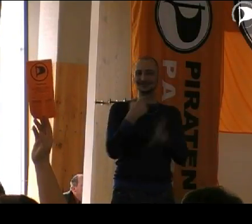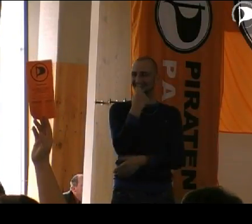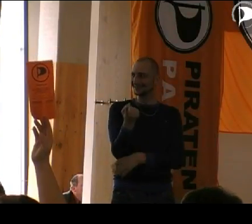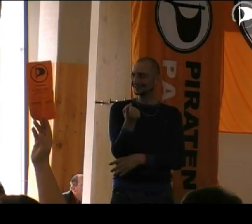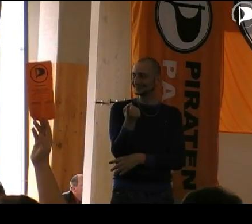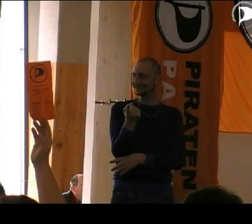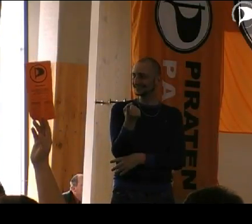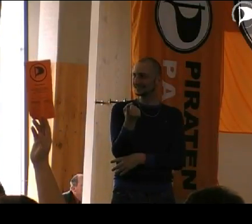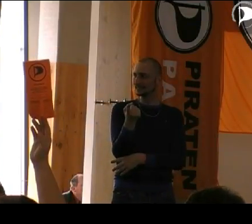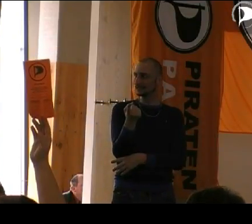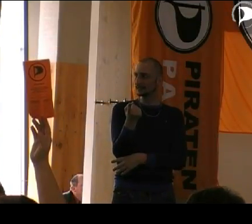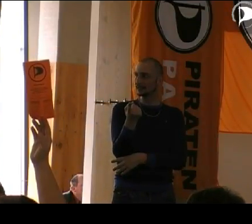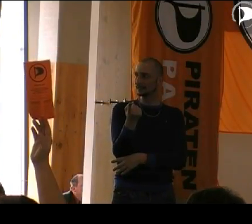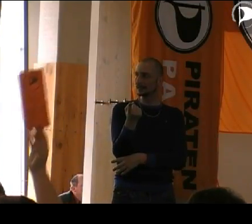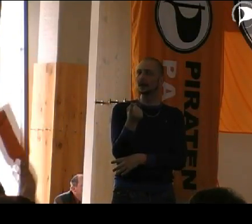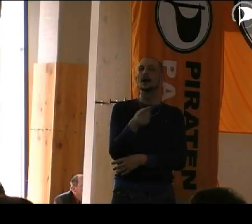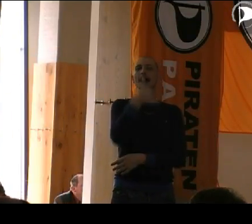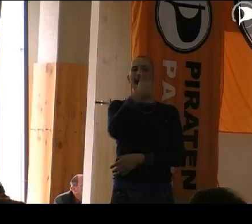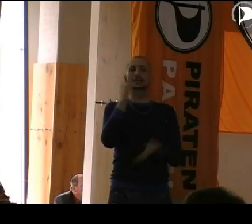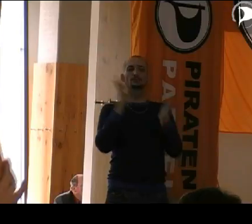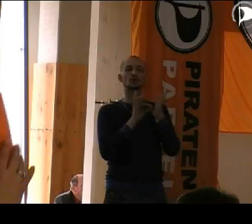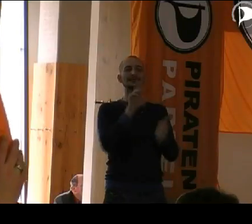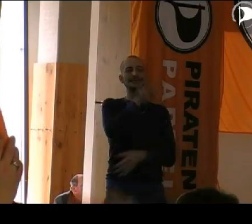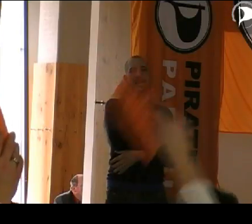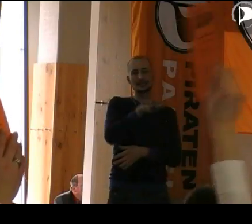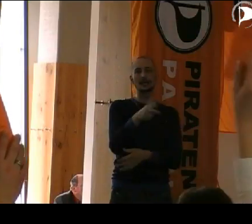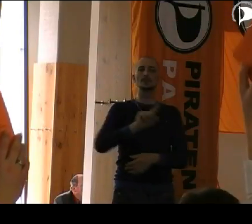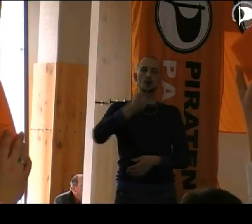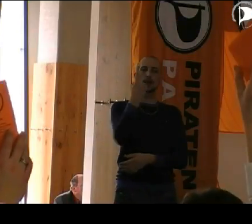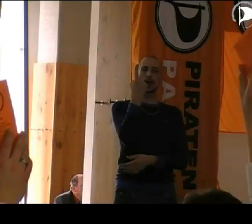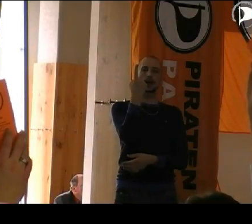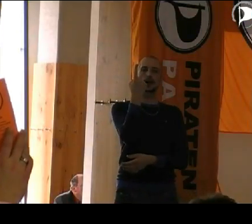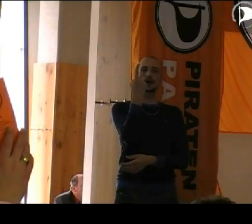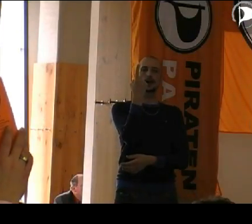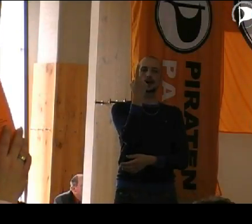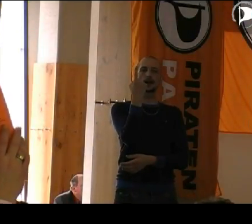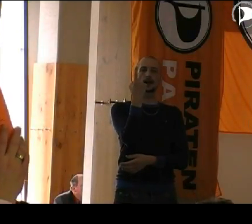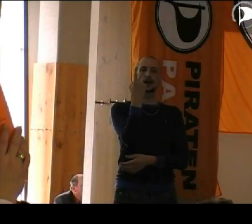den 1.13 nochmal ich würde gern chris klein